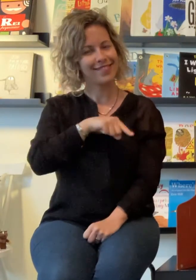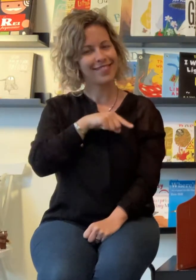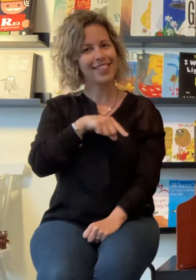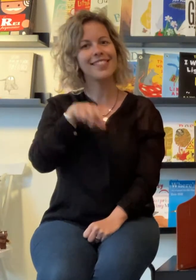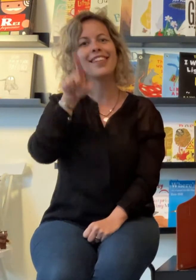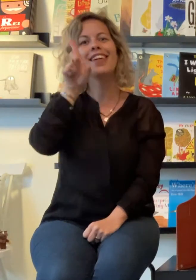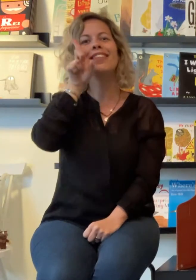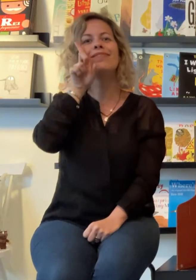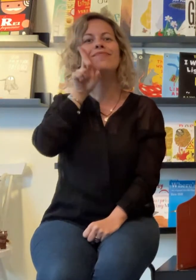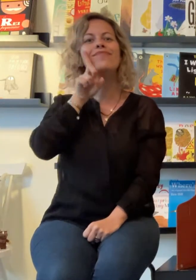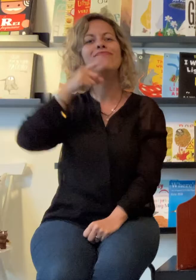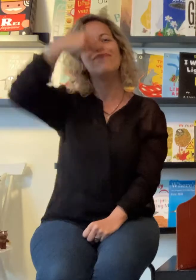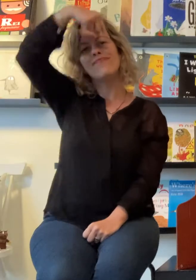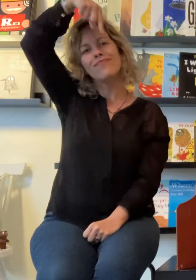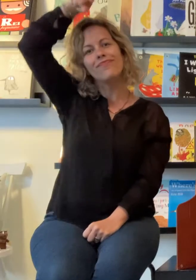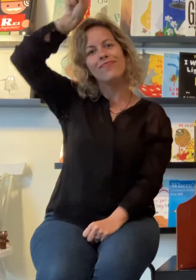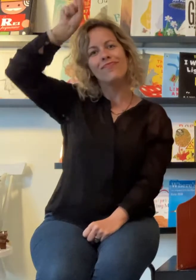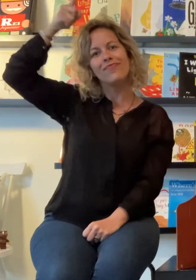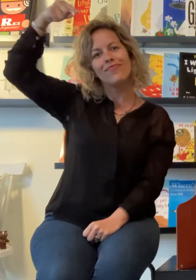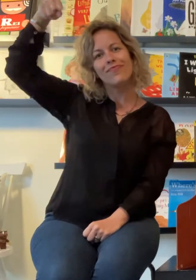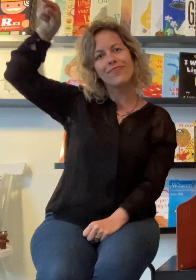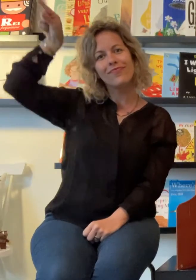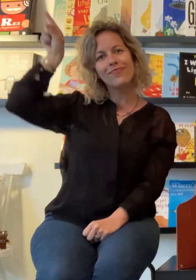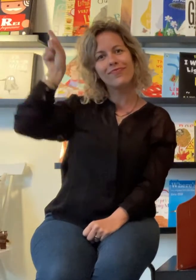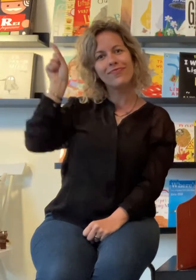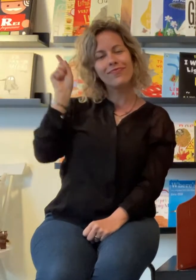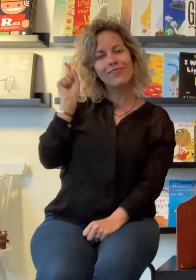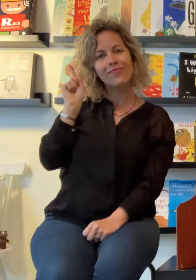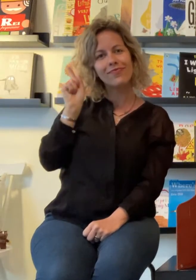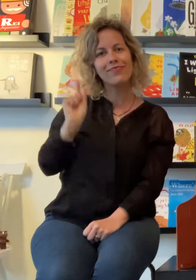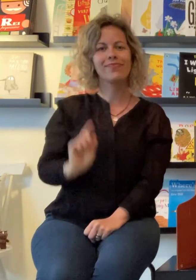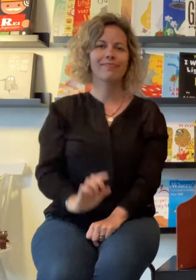Esta é a princesa.